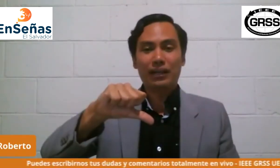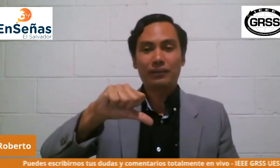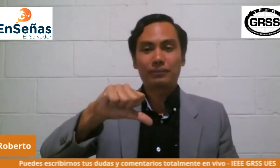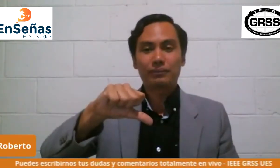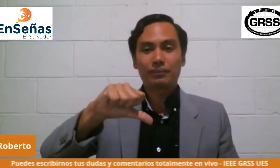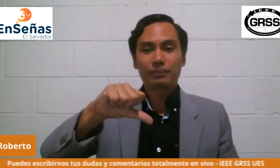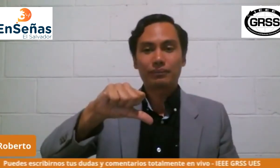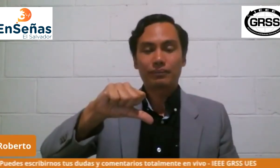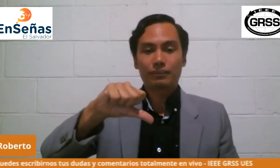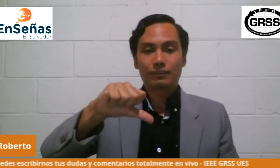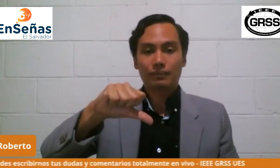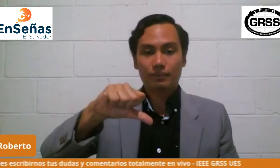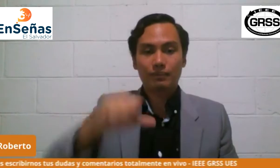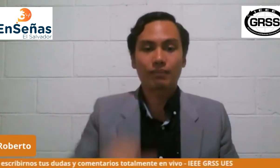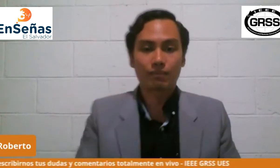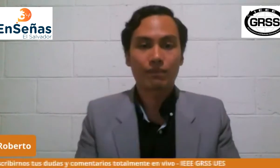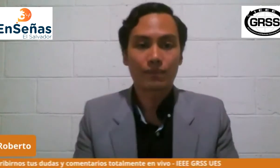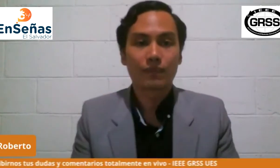Súper mal.